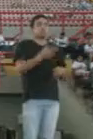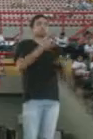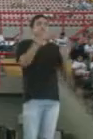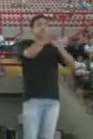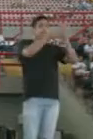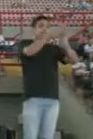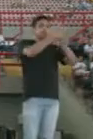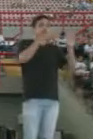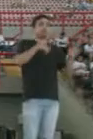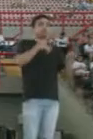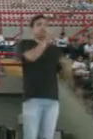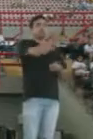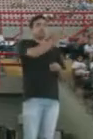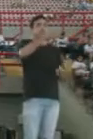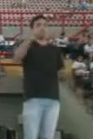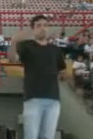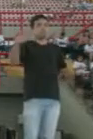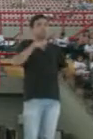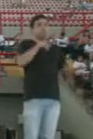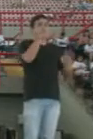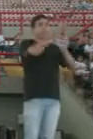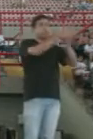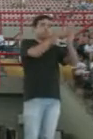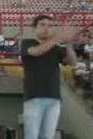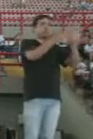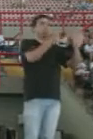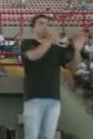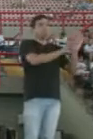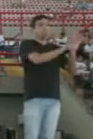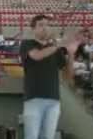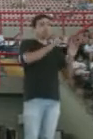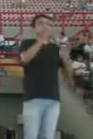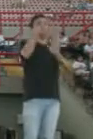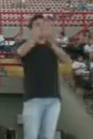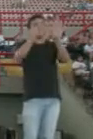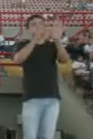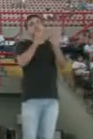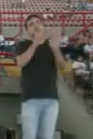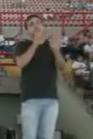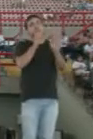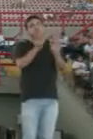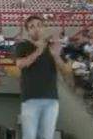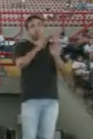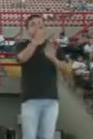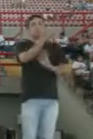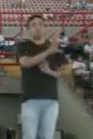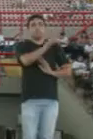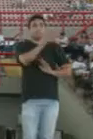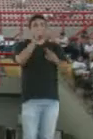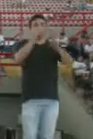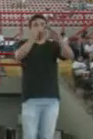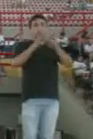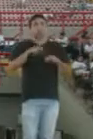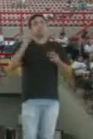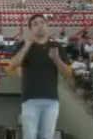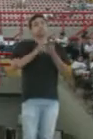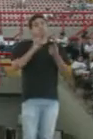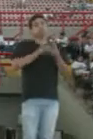texto literário e texto não literário. Dentro da perspectiva desses dois textos, os textos ainda